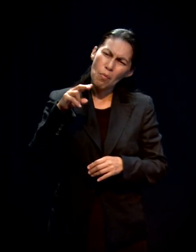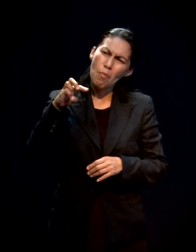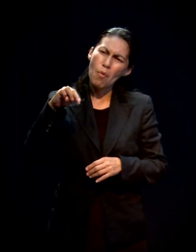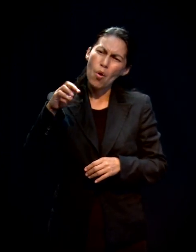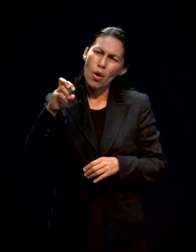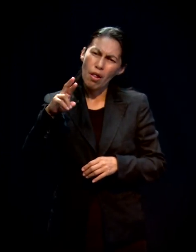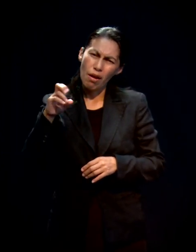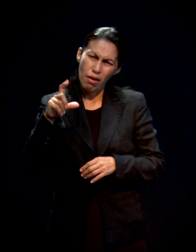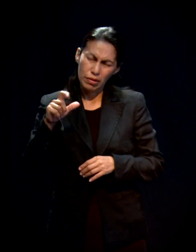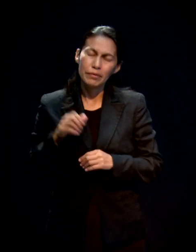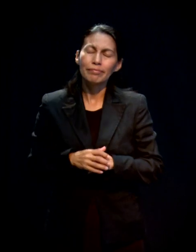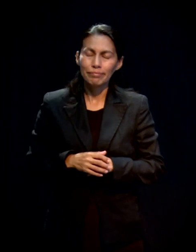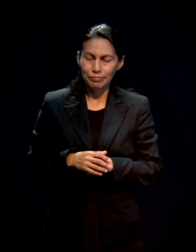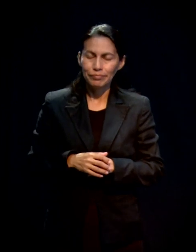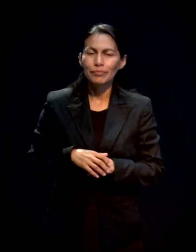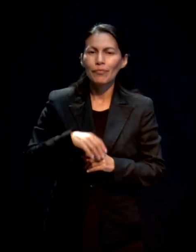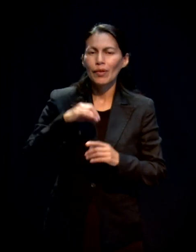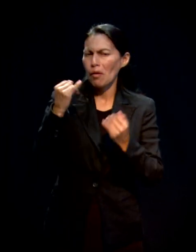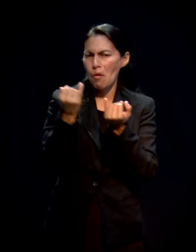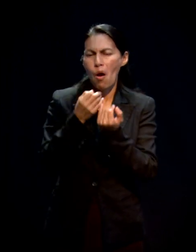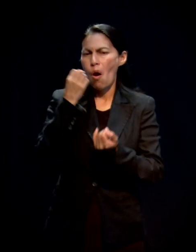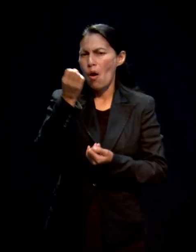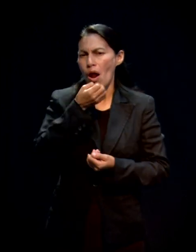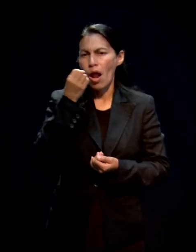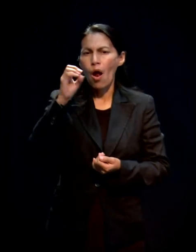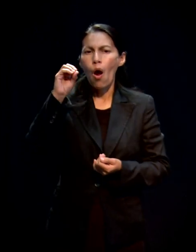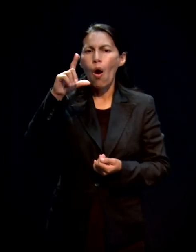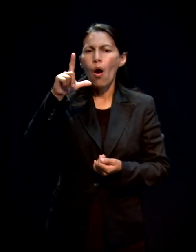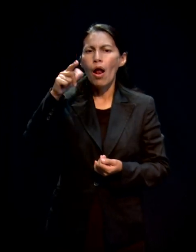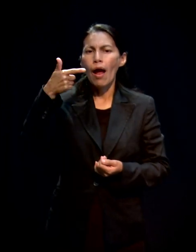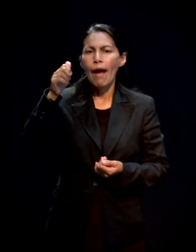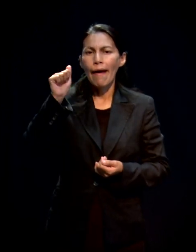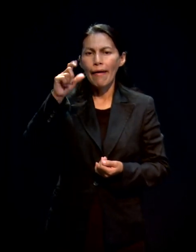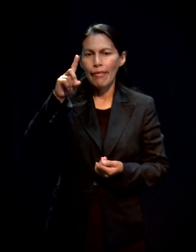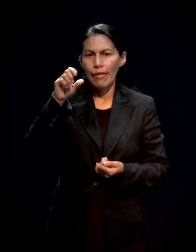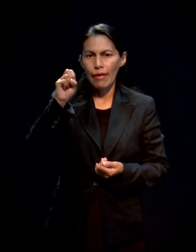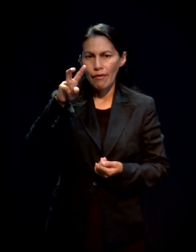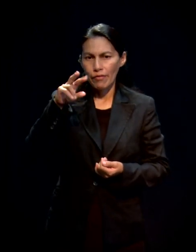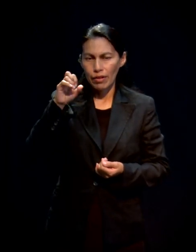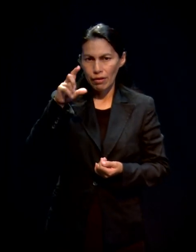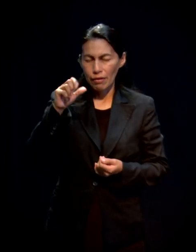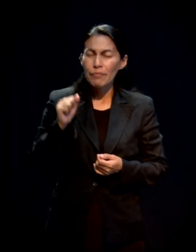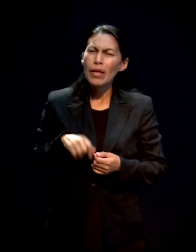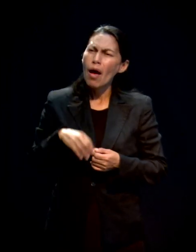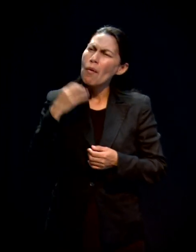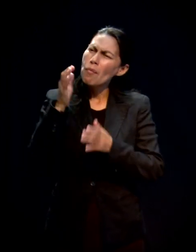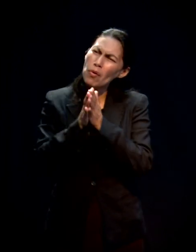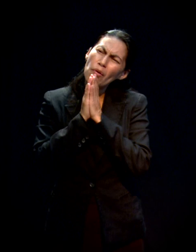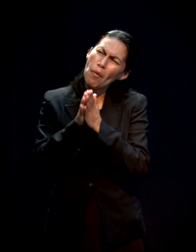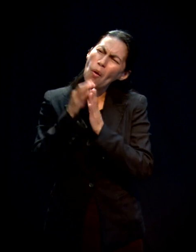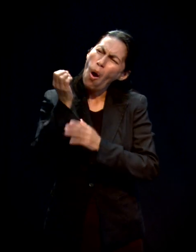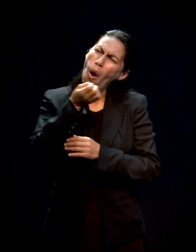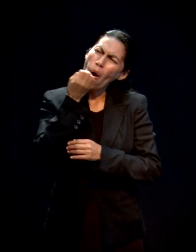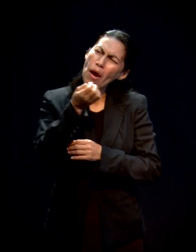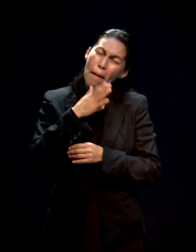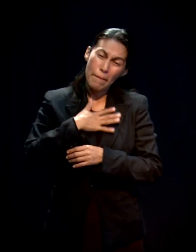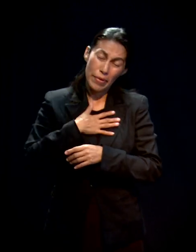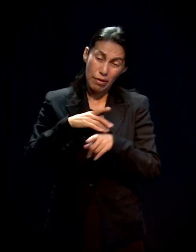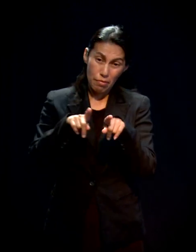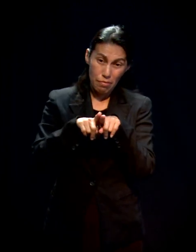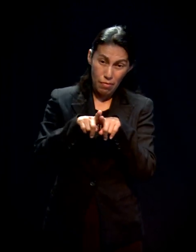holgada bills agradezco que oren por mi hermano en su decisión por bautizarse claro y por un